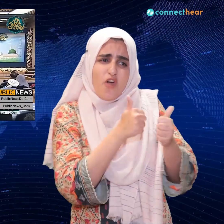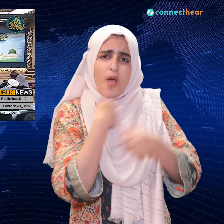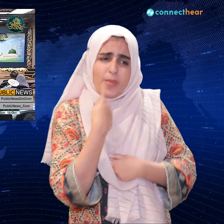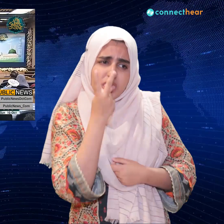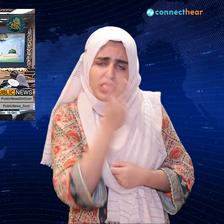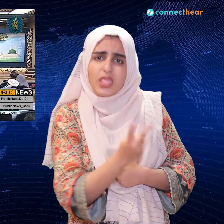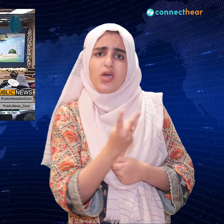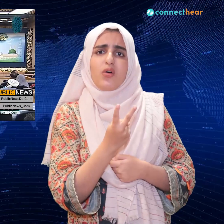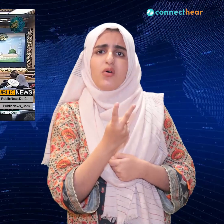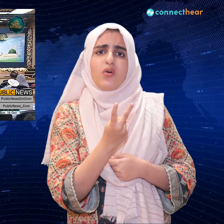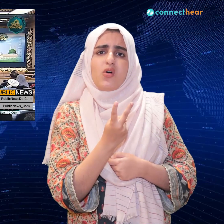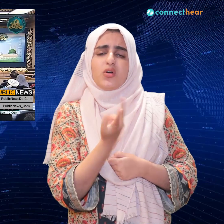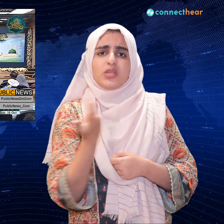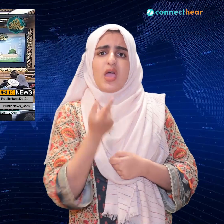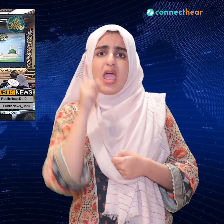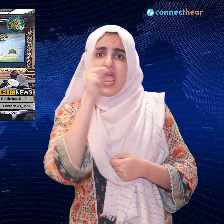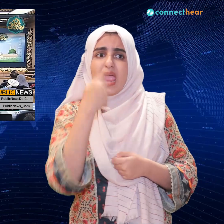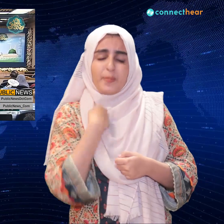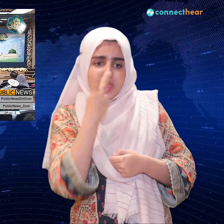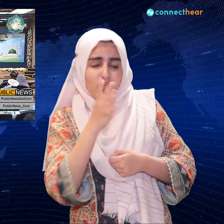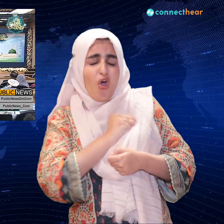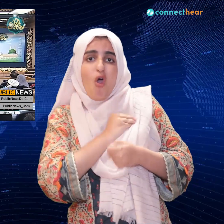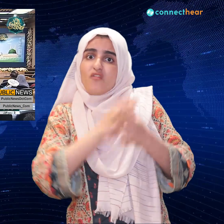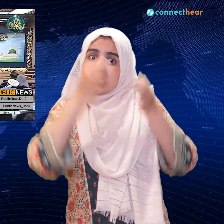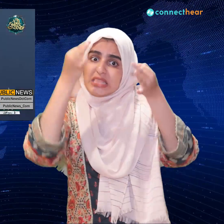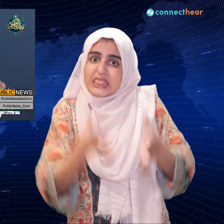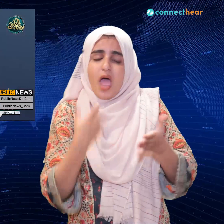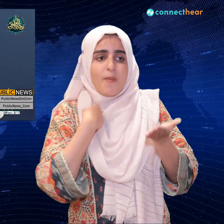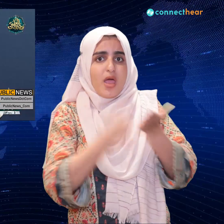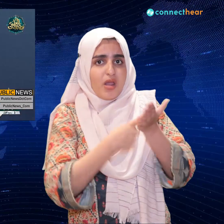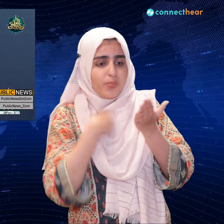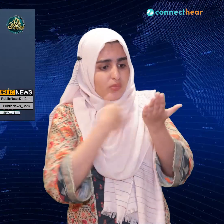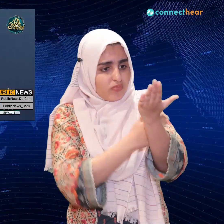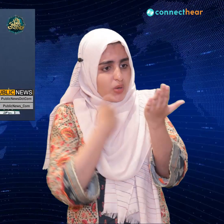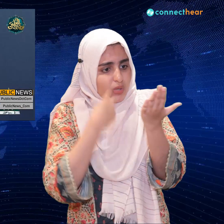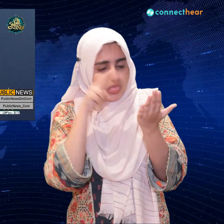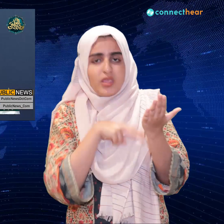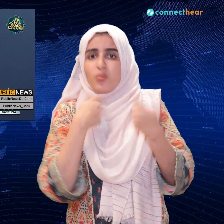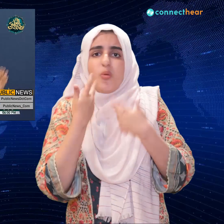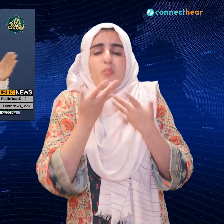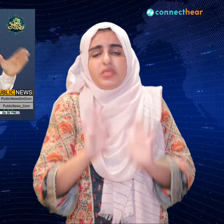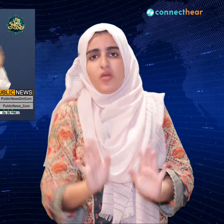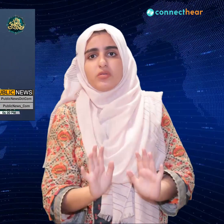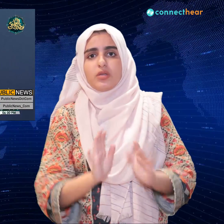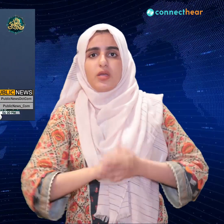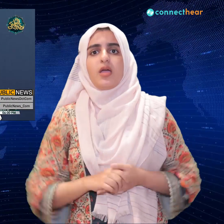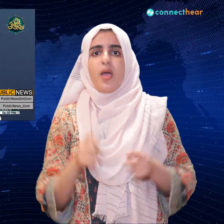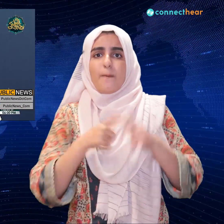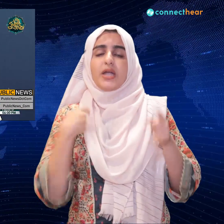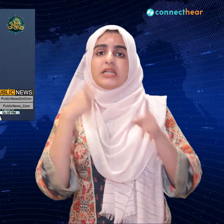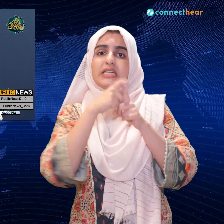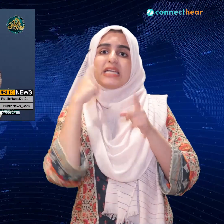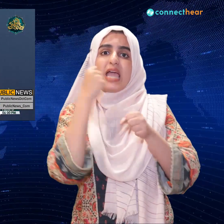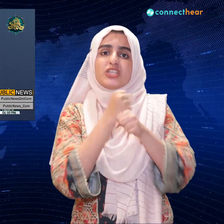قصور میں ایک بہت ہی خوفناک قسم کی رپورٹس ہیں جو میں یہاں بات نہیں کروں گا۔ تو میں نے ایک ڈی آئی جی کو